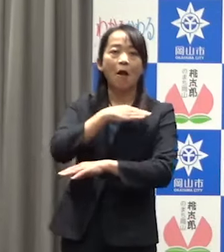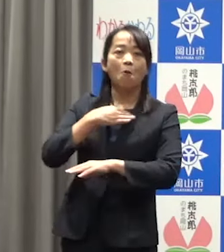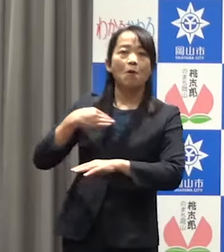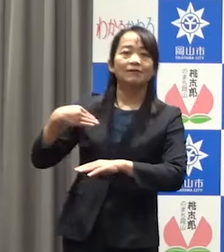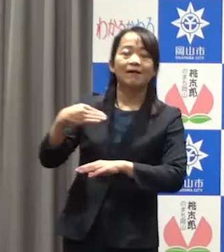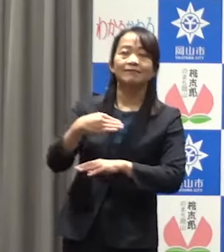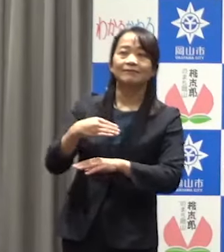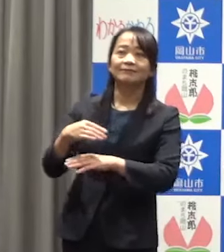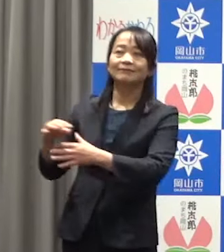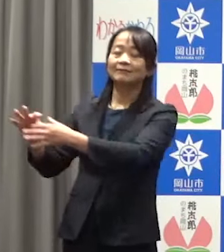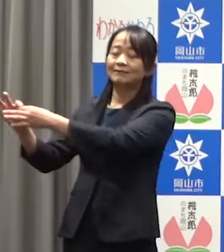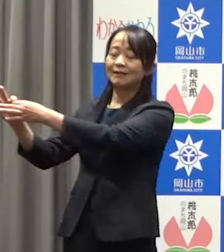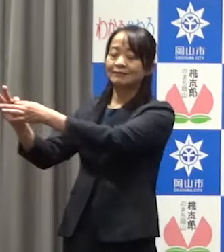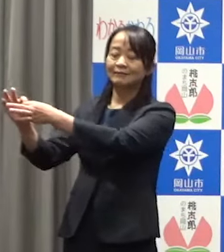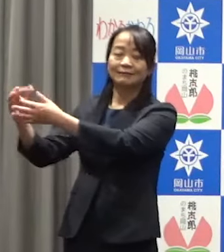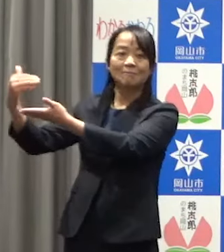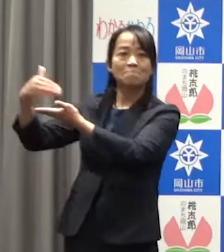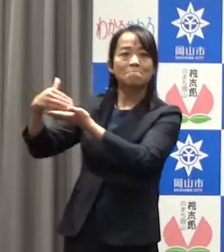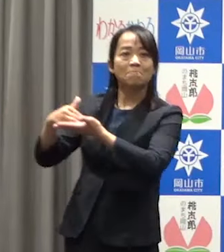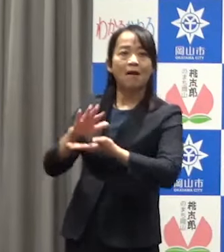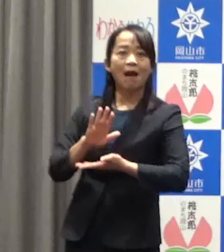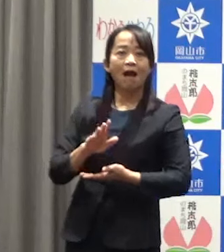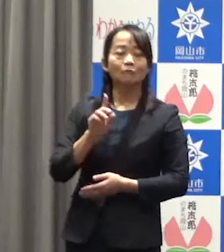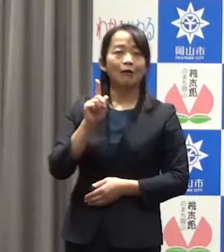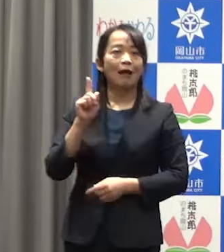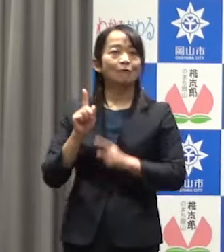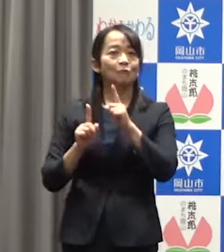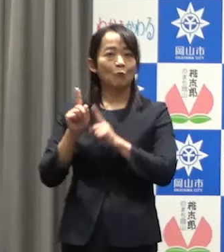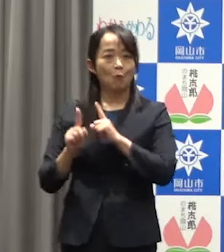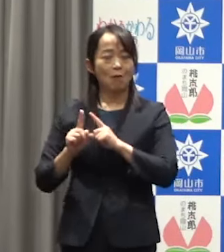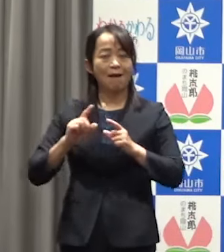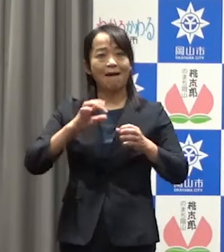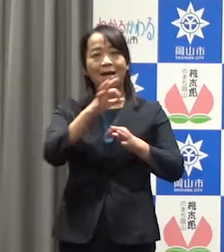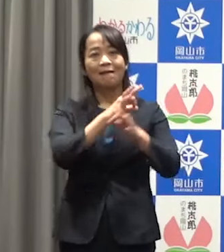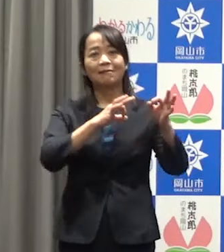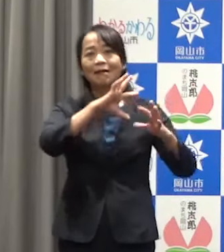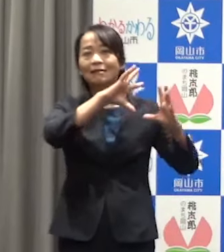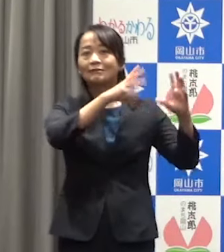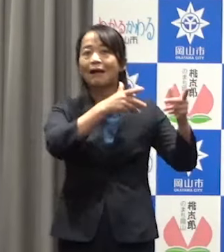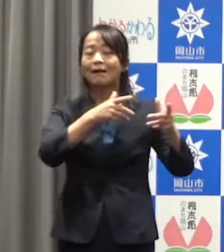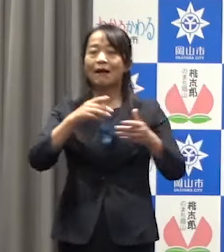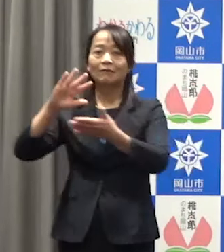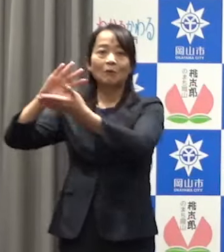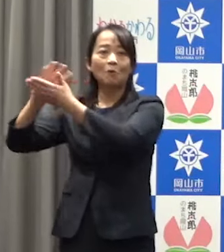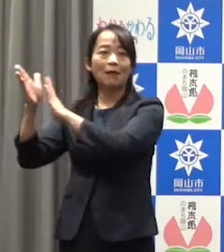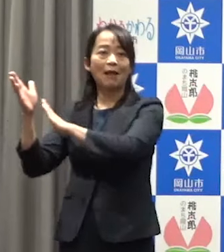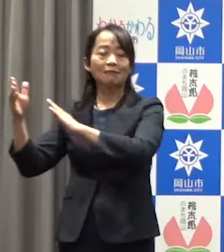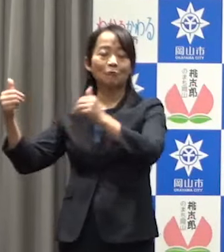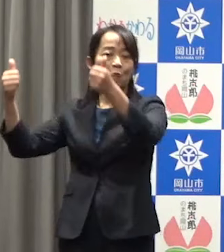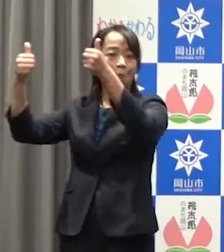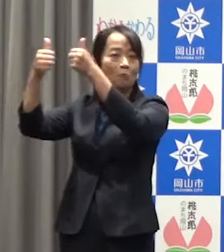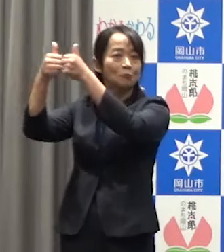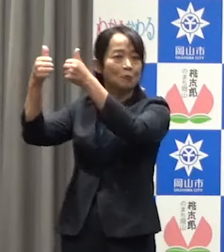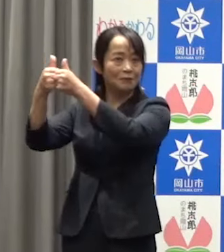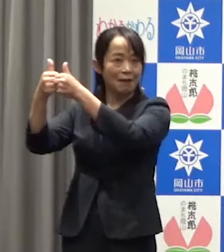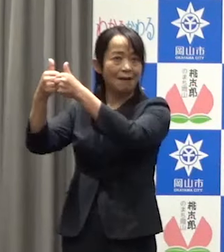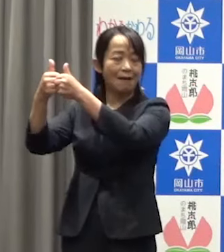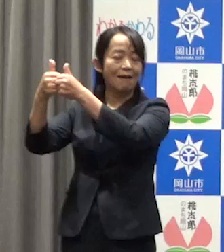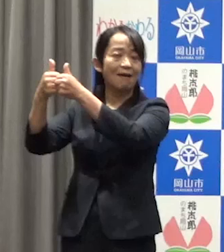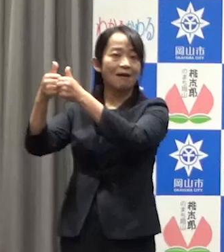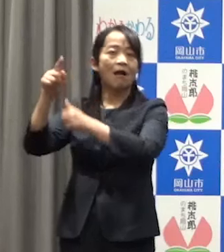くるか、経済界と県知事との話、それらを総合